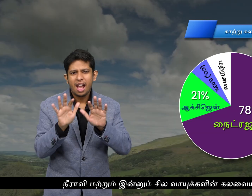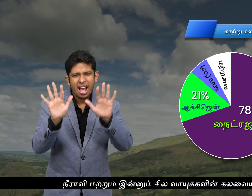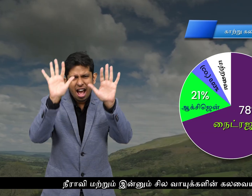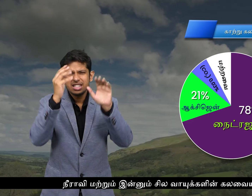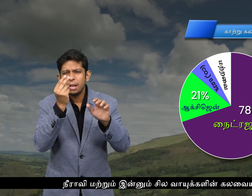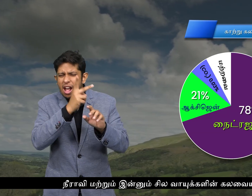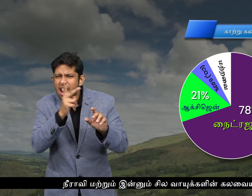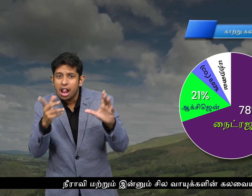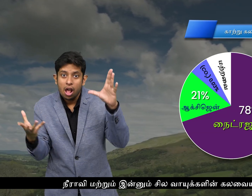கலவையாகும்.